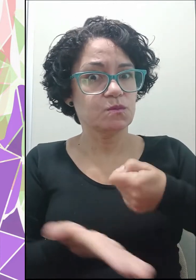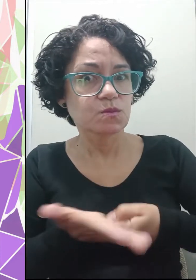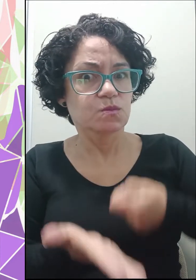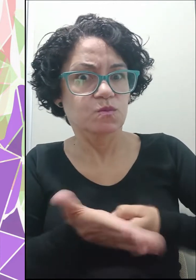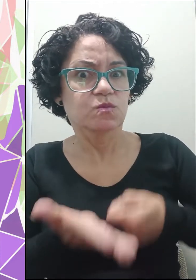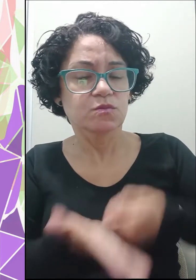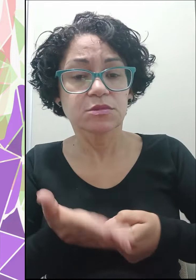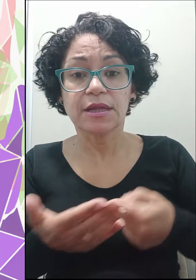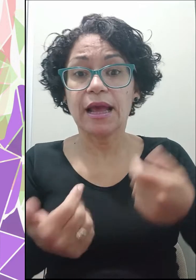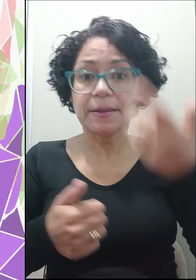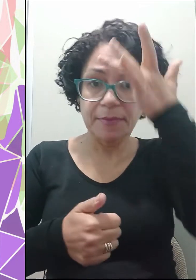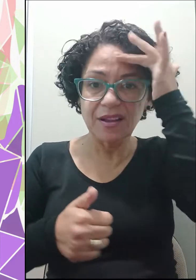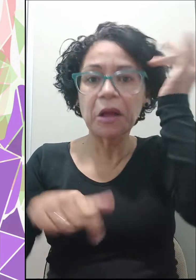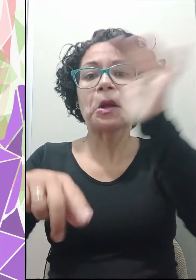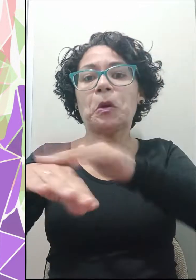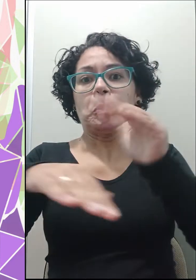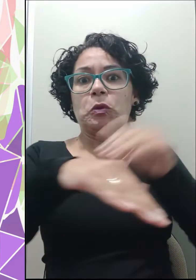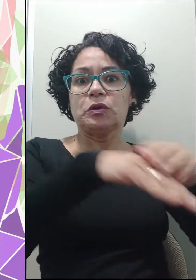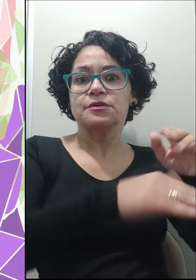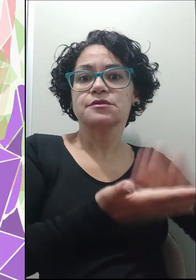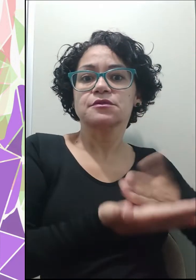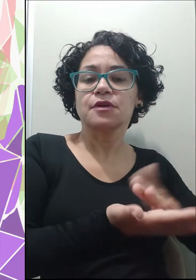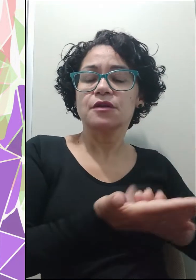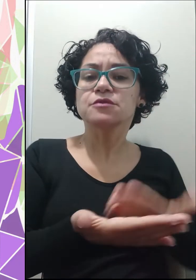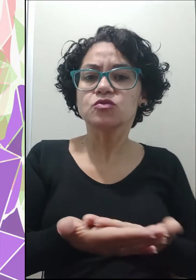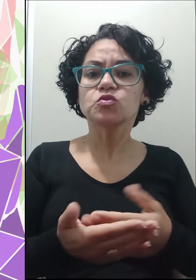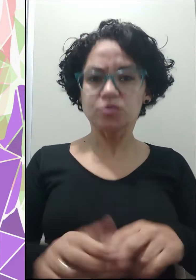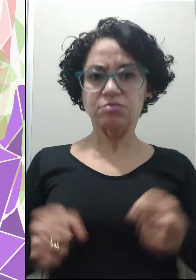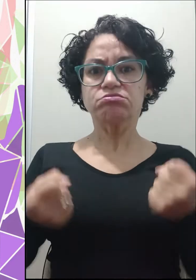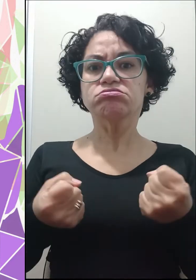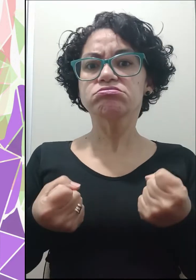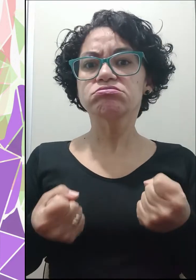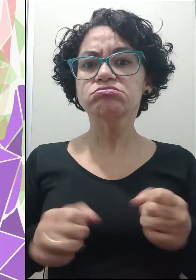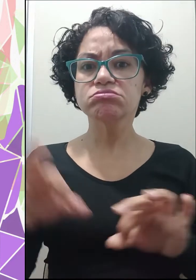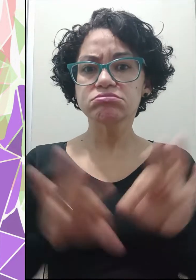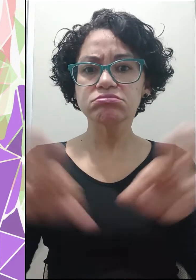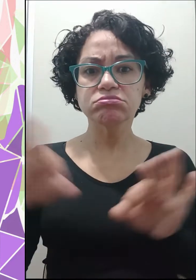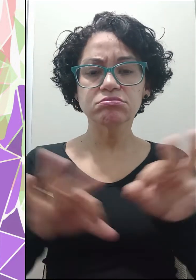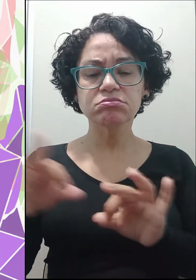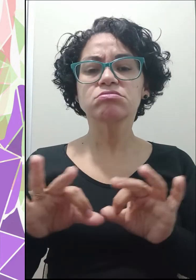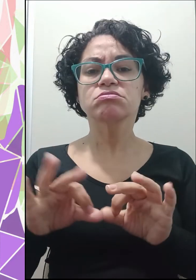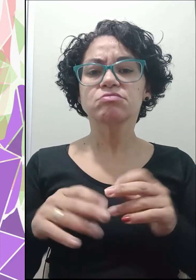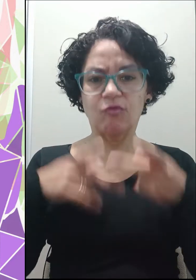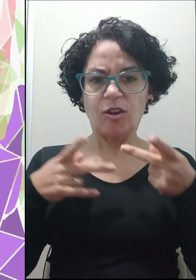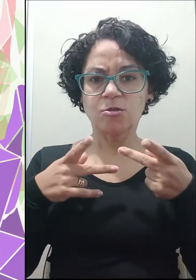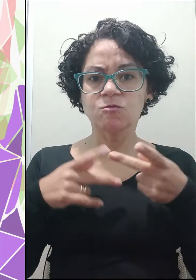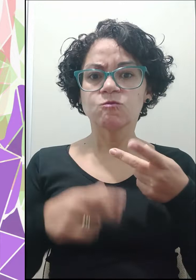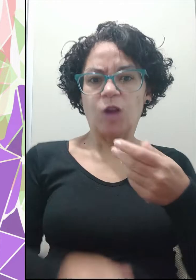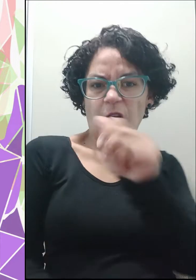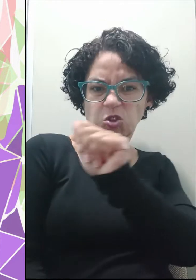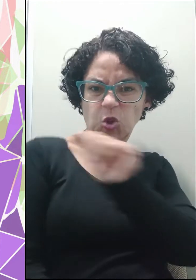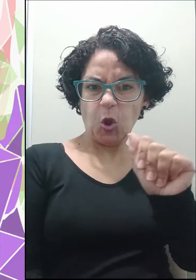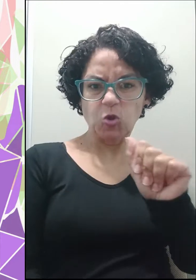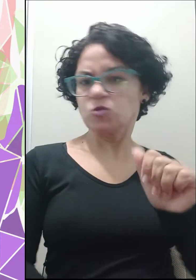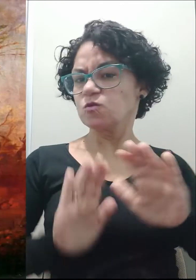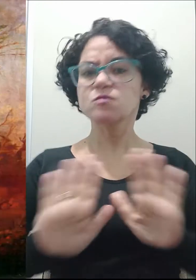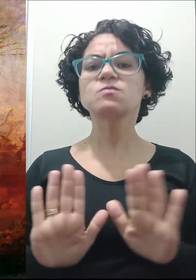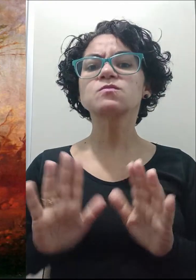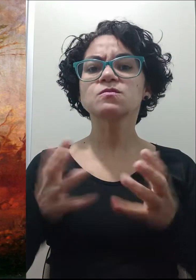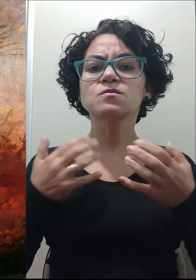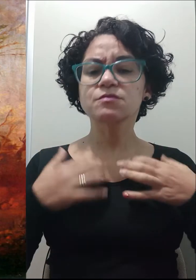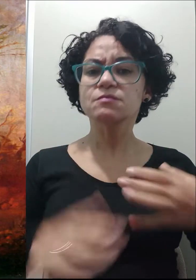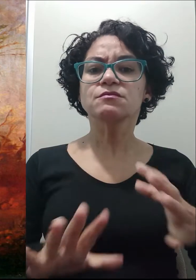das demandas crescentes, os intérpretes começaram a se organizar, posicionaram-se frente